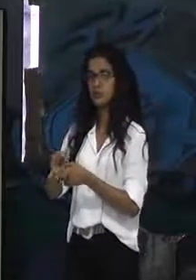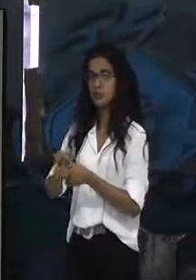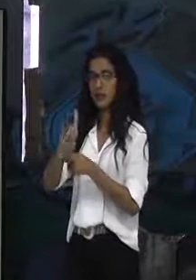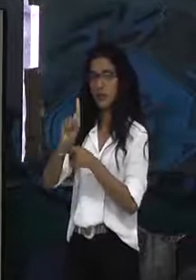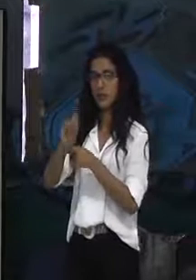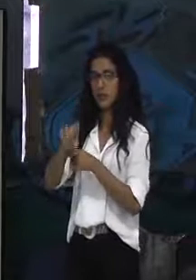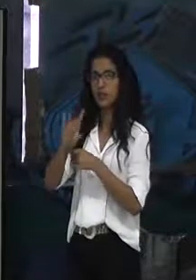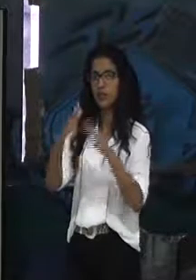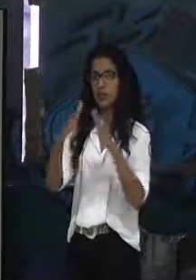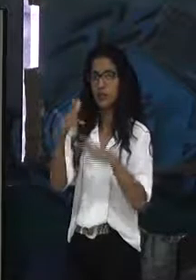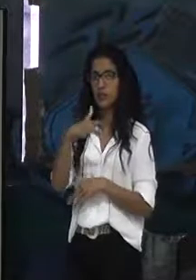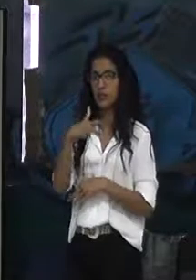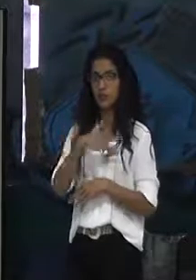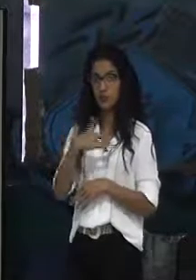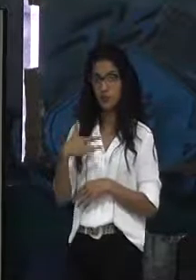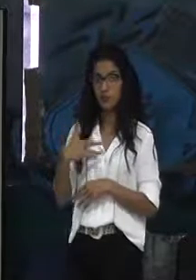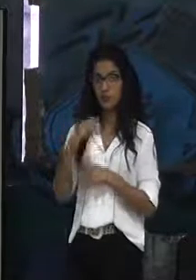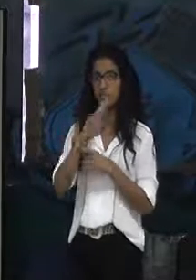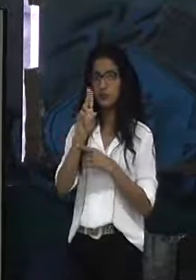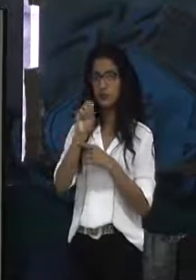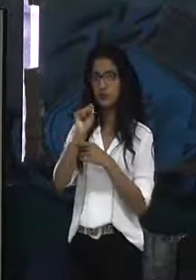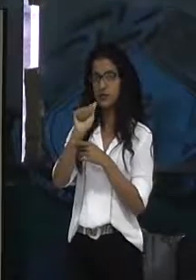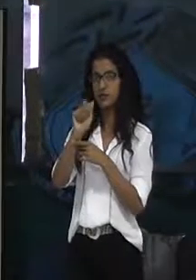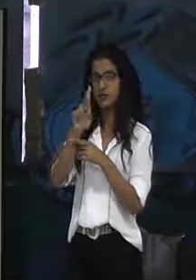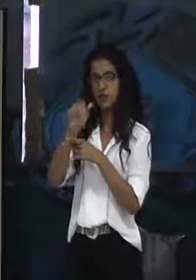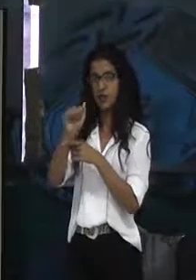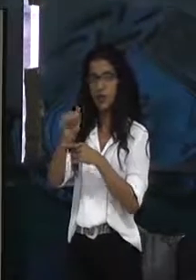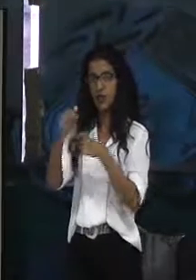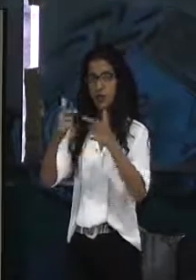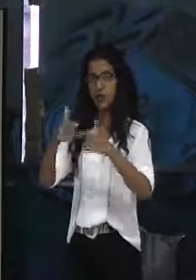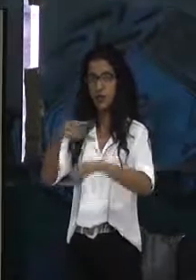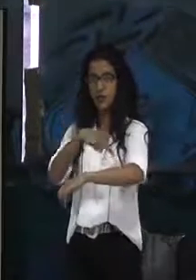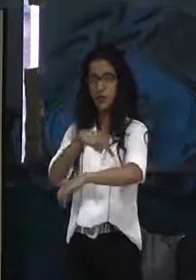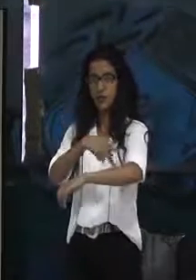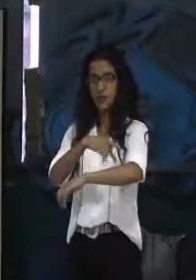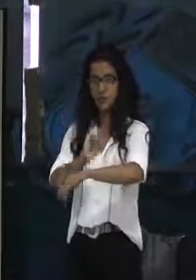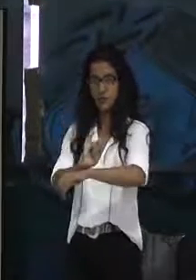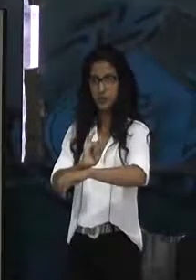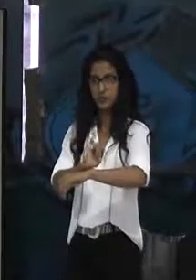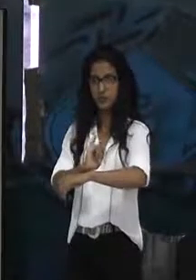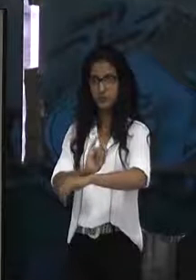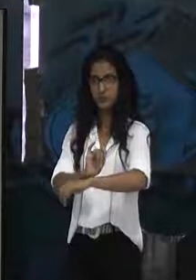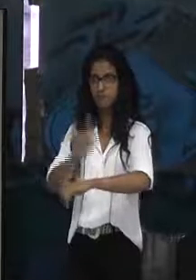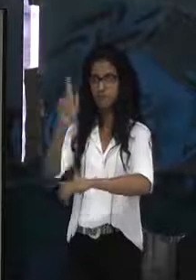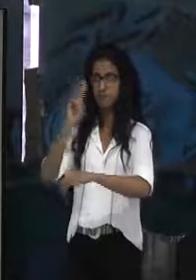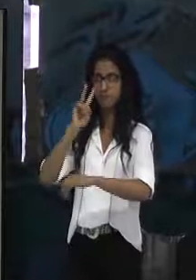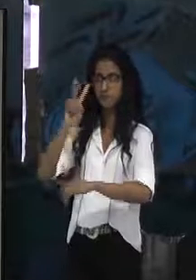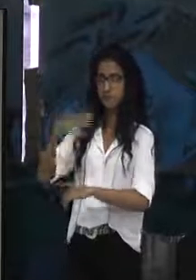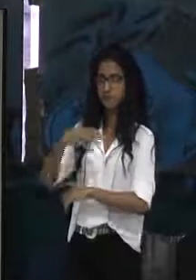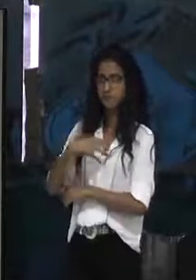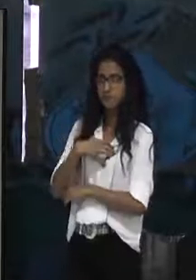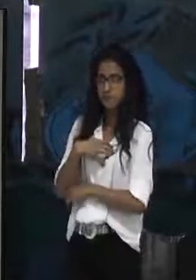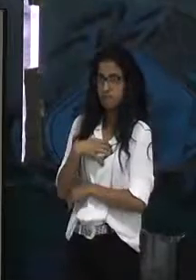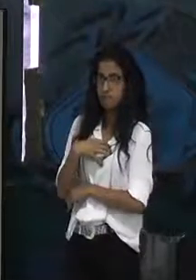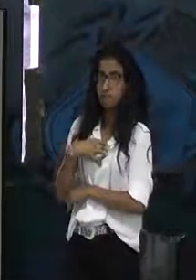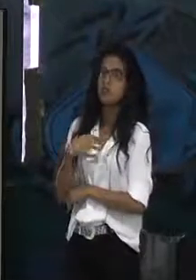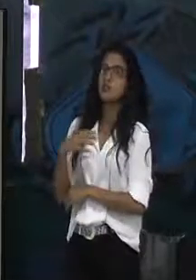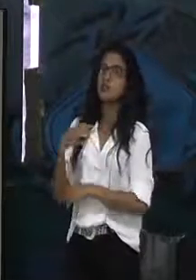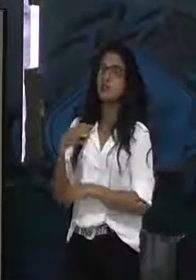Saracubixão. Para mim, retrato, o sistema de saúde da cidade de Ilhéus está ali,